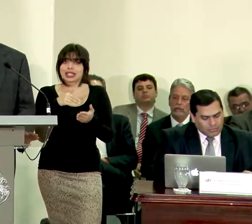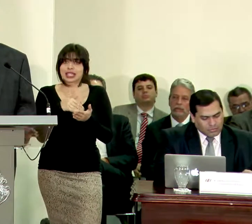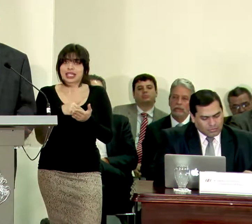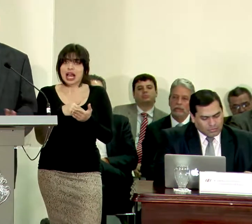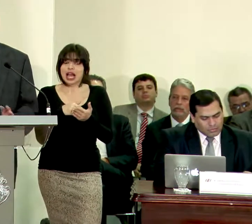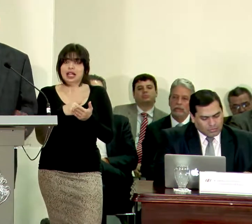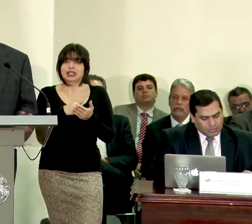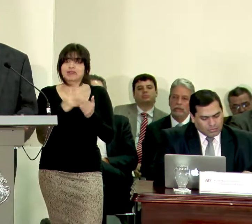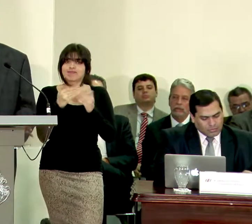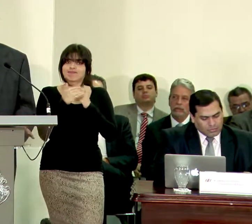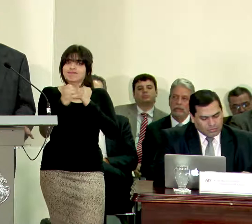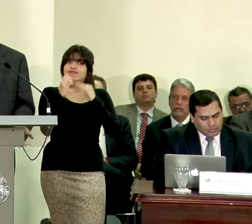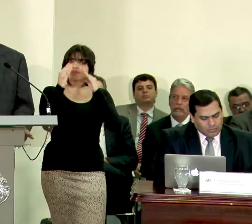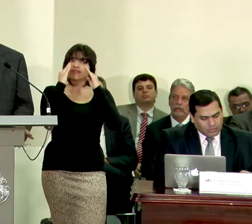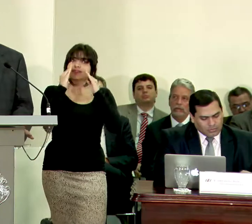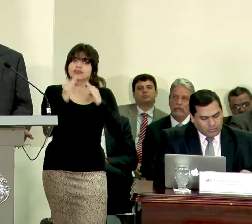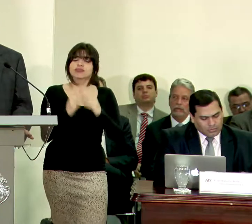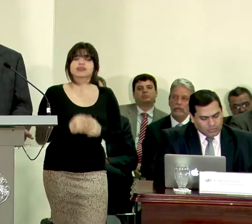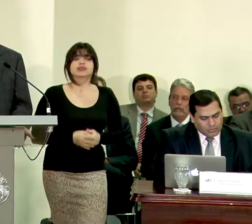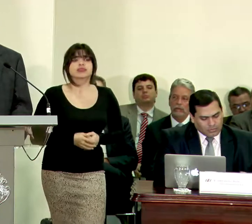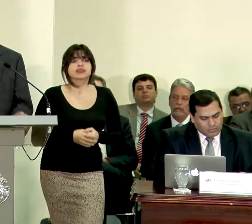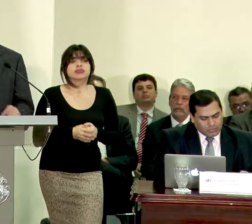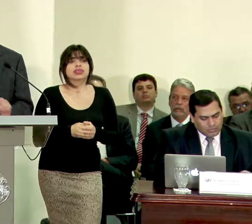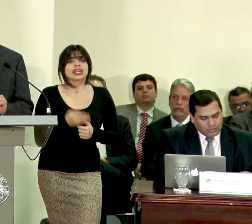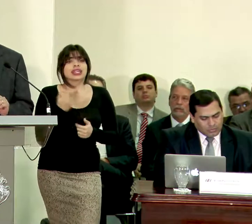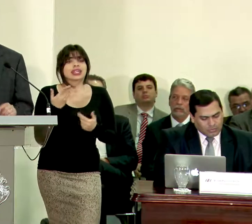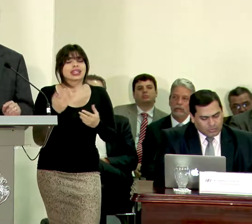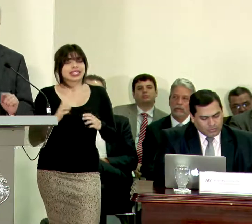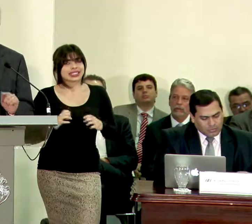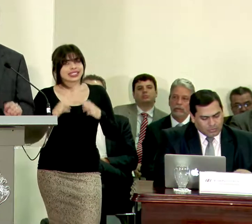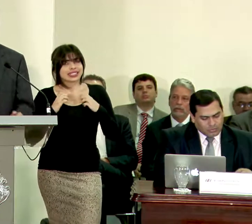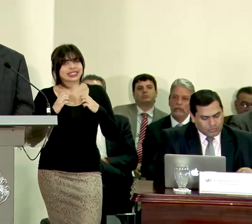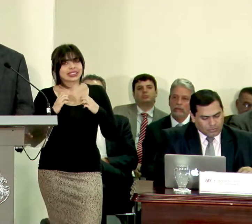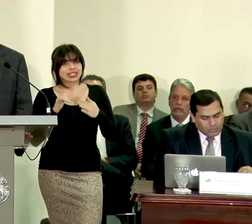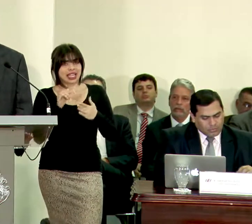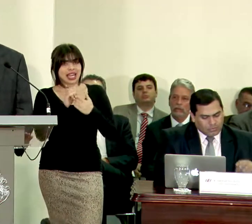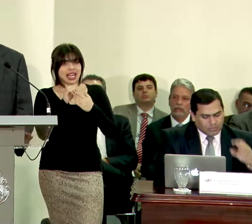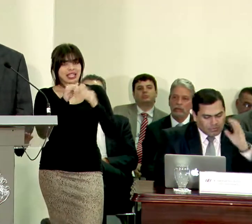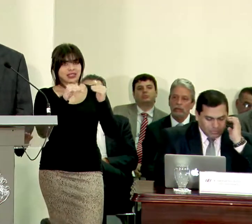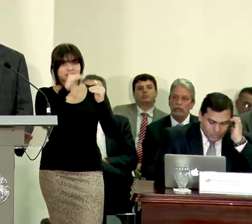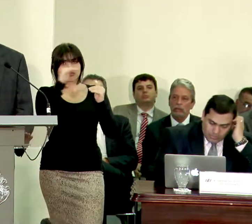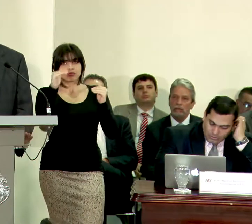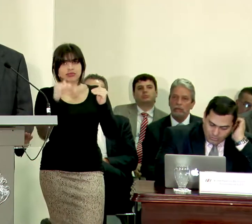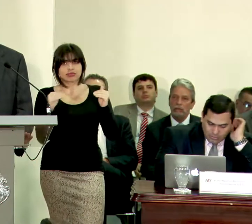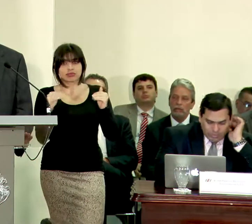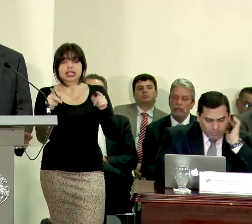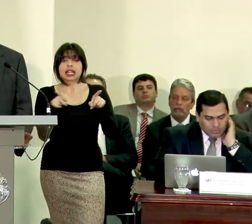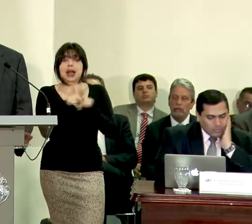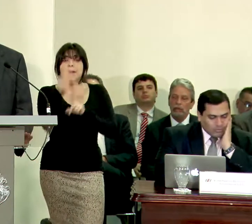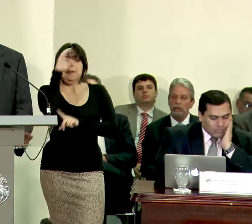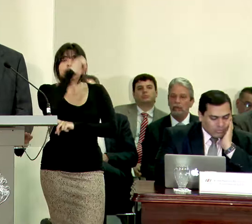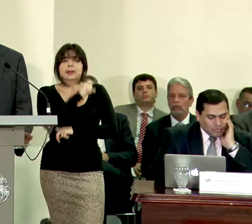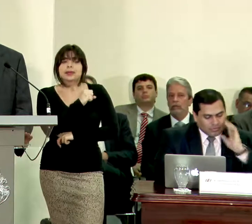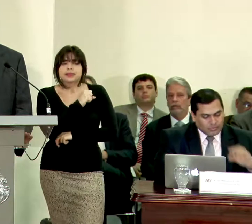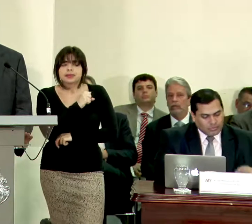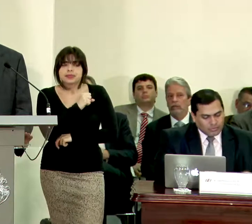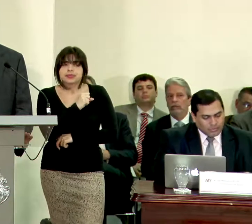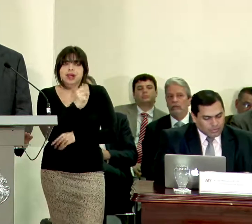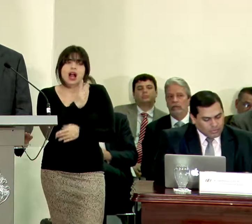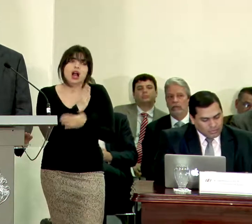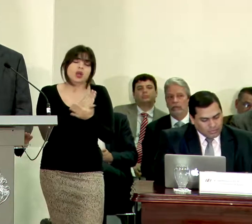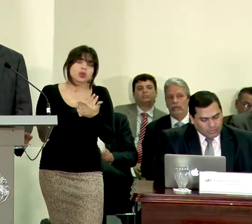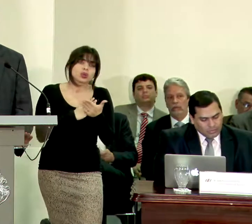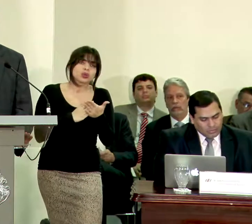nos llama mucho la atención que exista esa grada. Y hemos notado